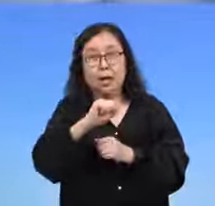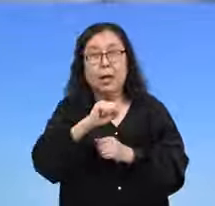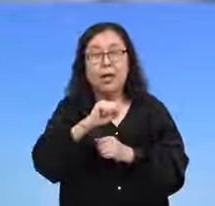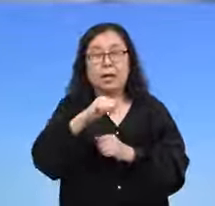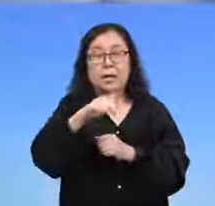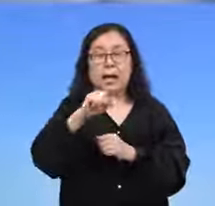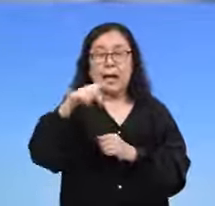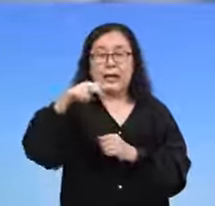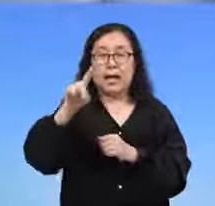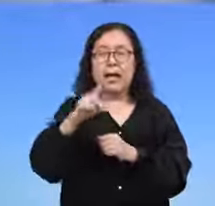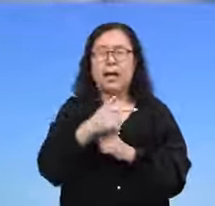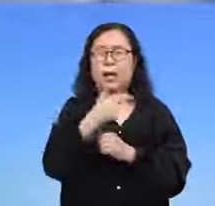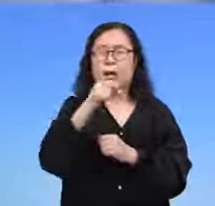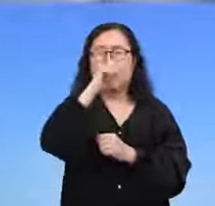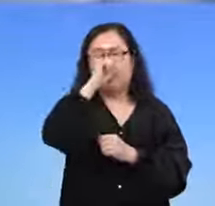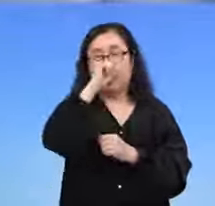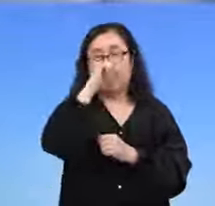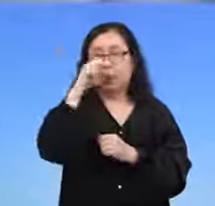새벽에